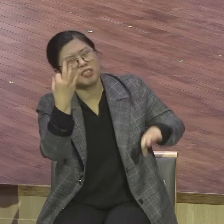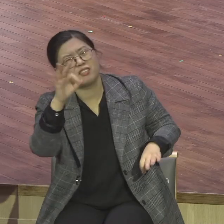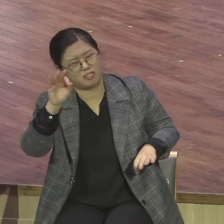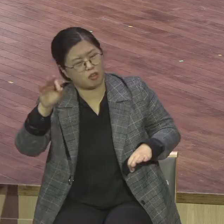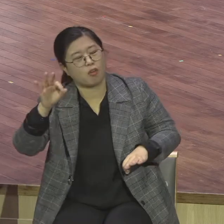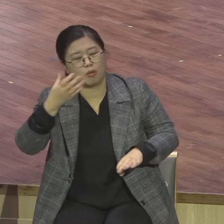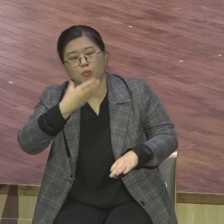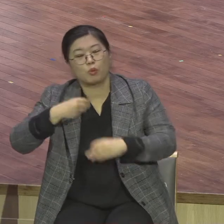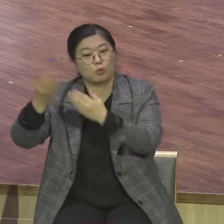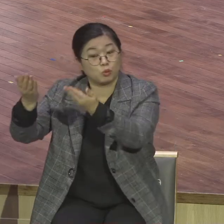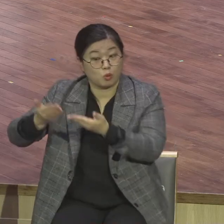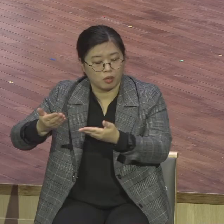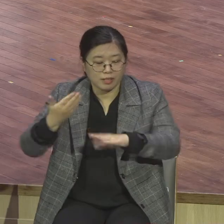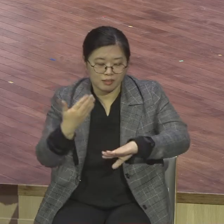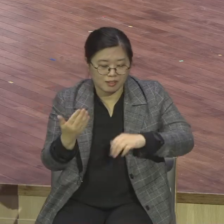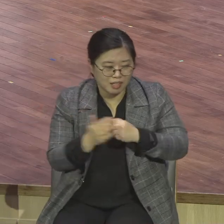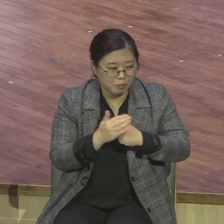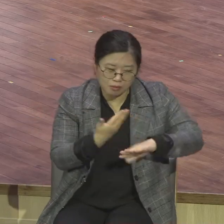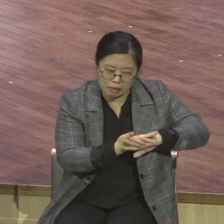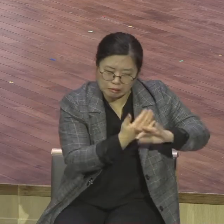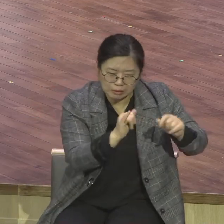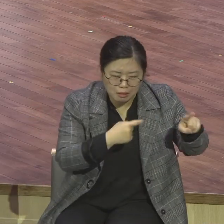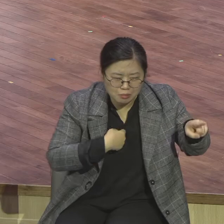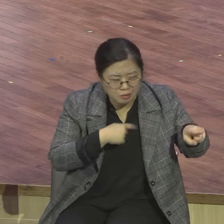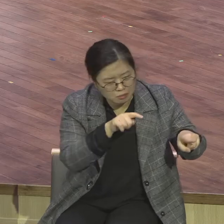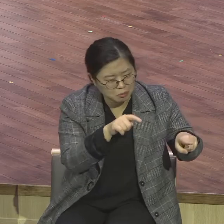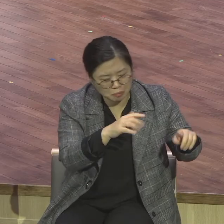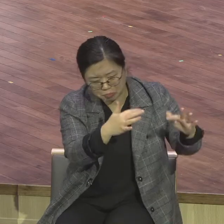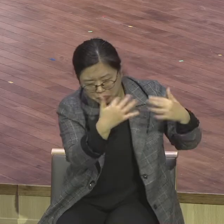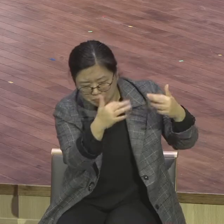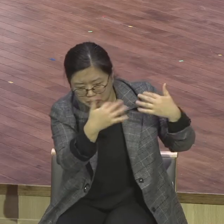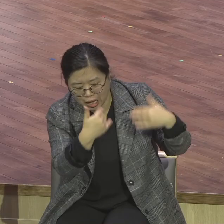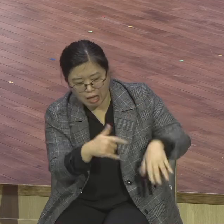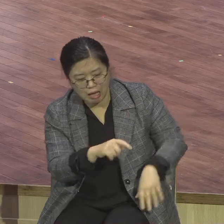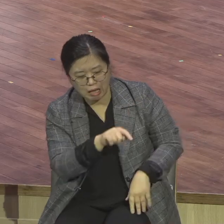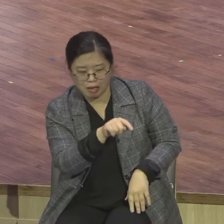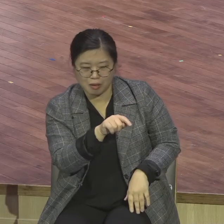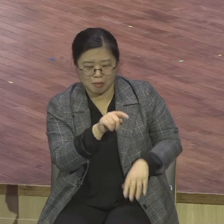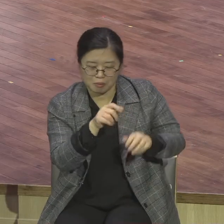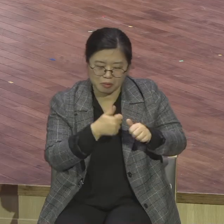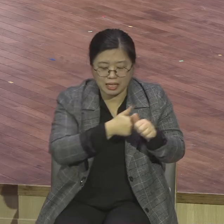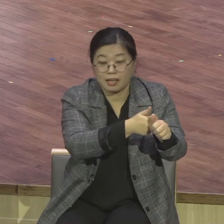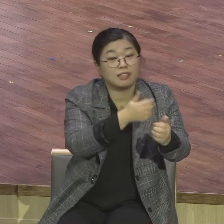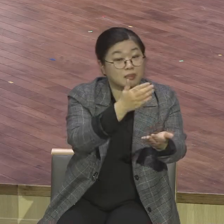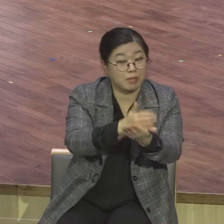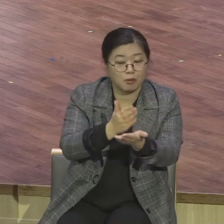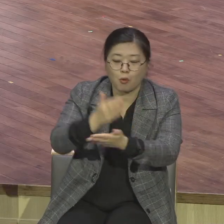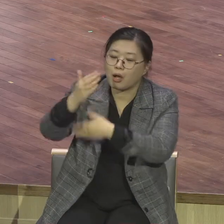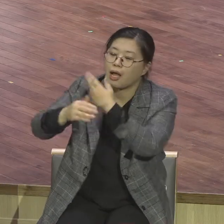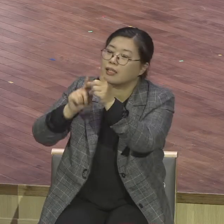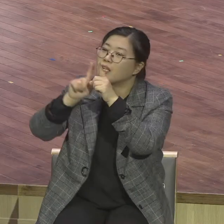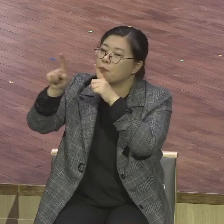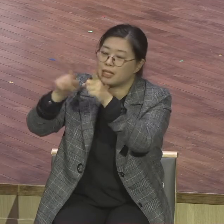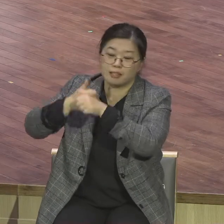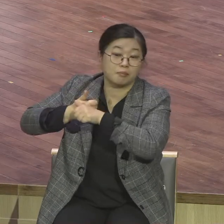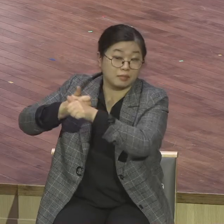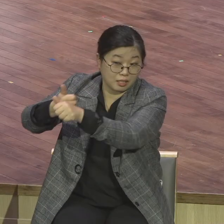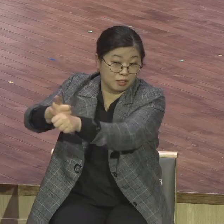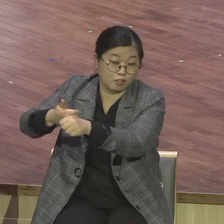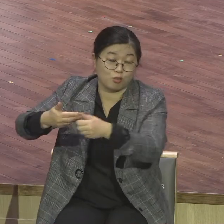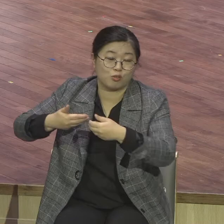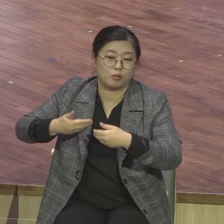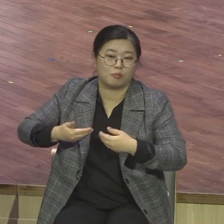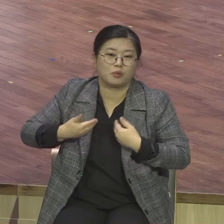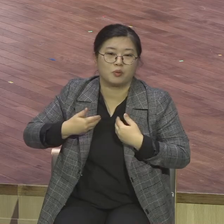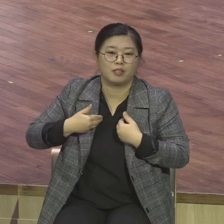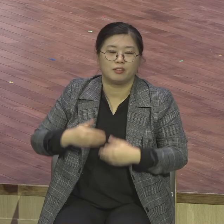말씀 잡으시기 바랍니다. 하나님 말씀을 잡아야 돼요. 하나님 말씀. 이 말씀이 그래서 이 말씀을